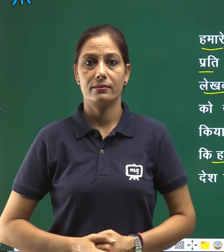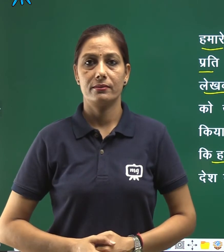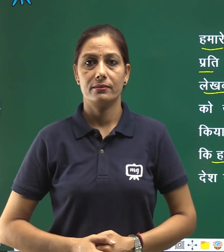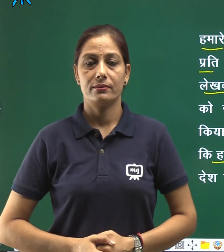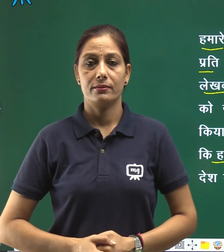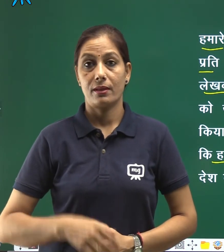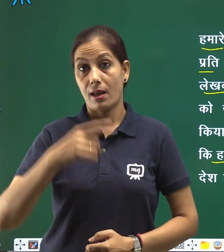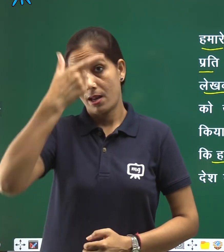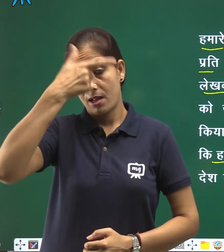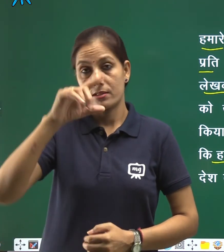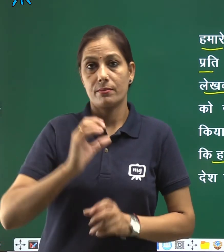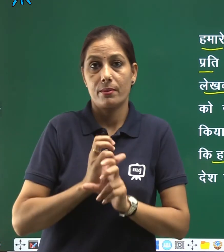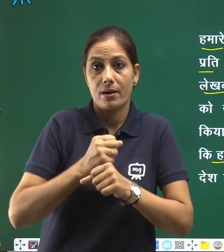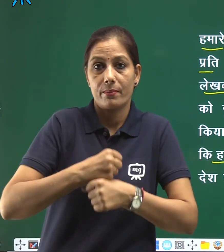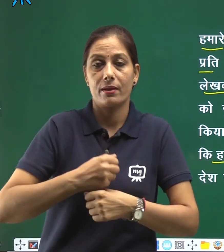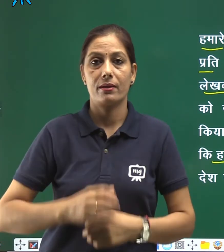राष्ट्र निर्माण में